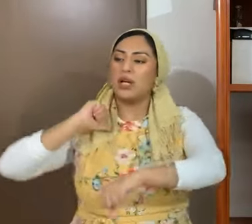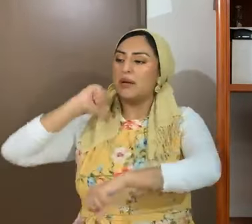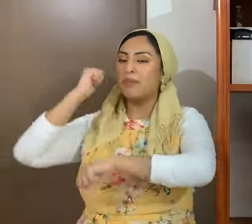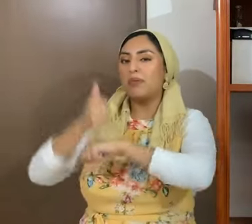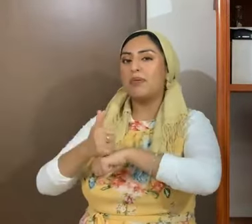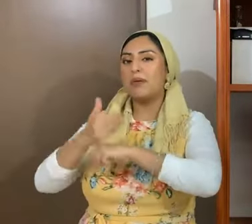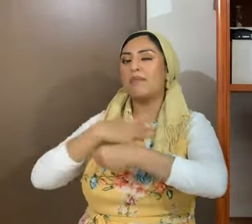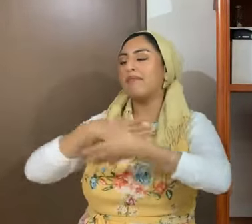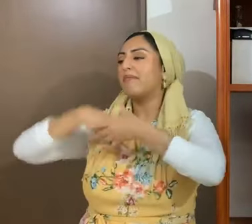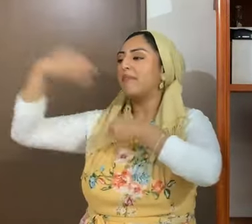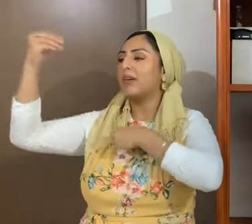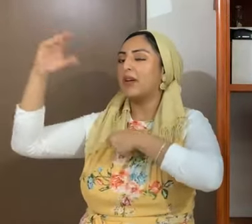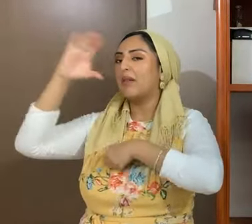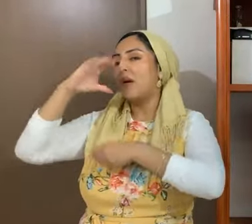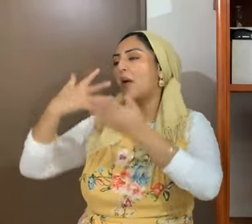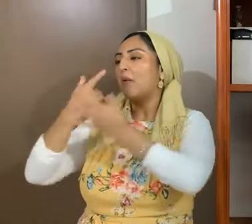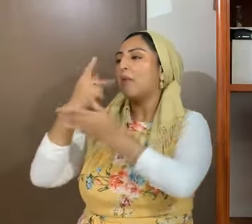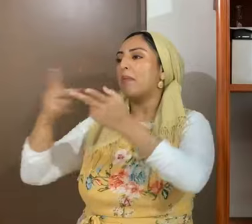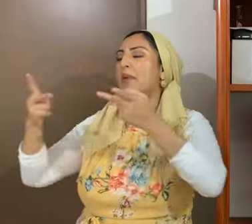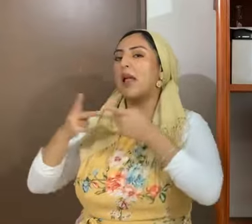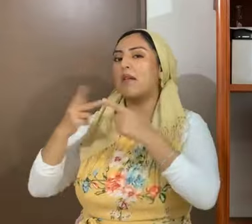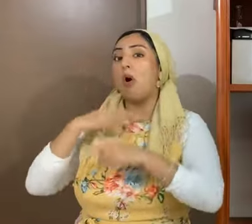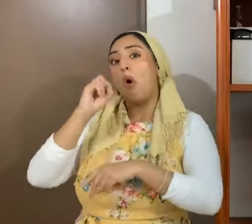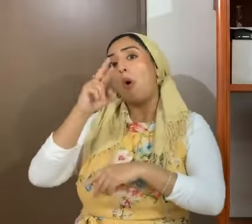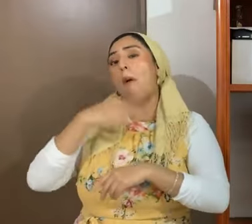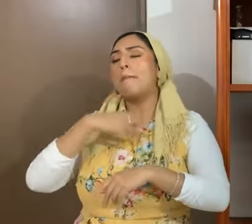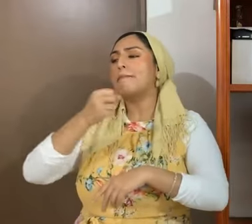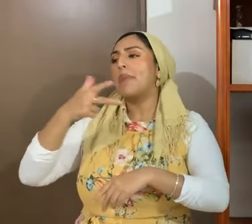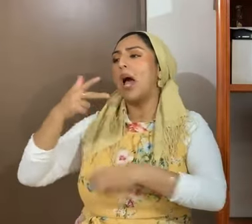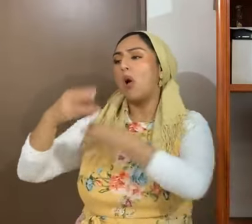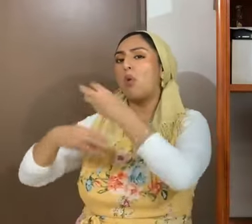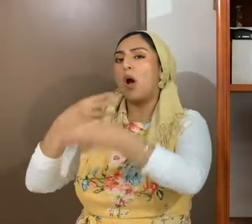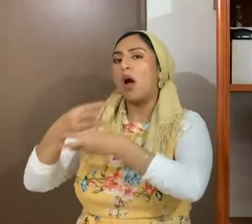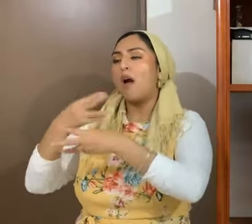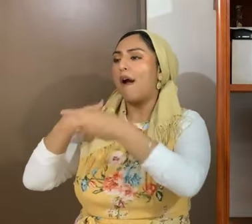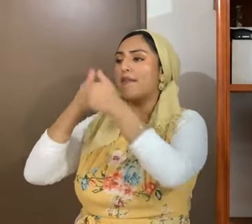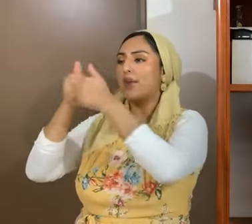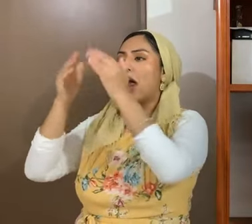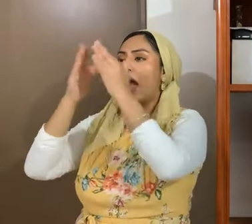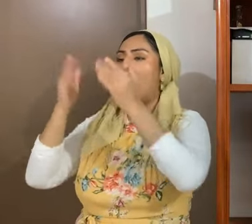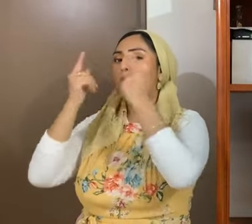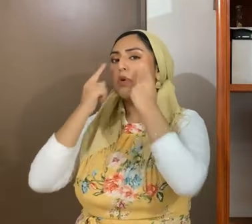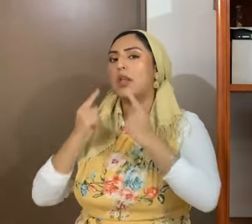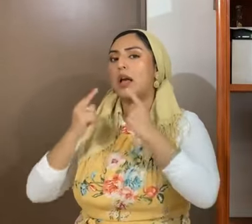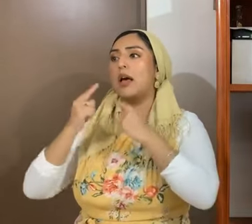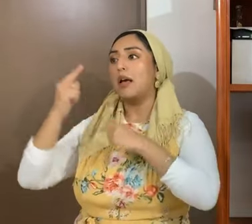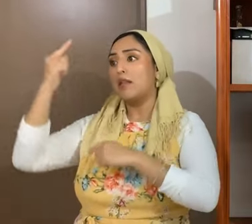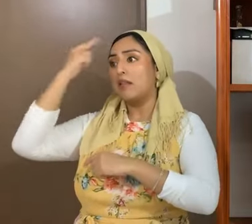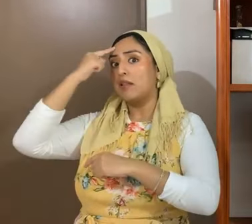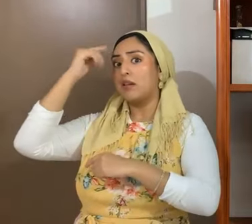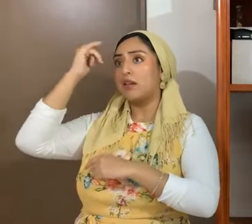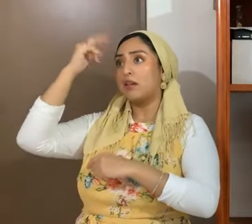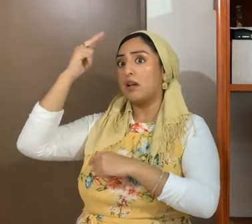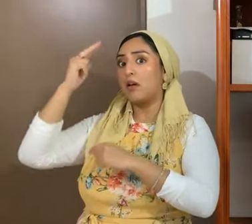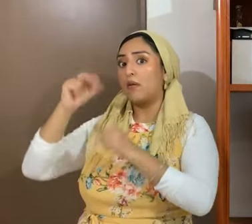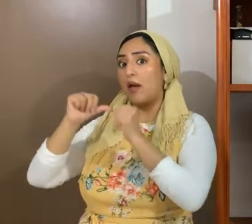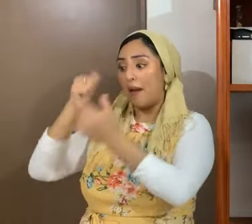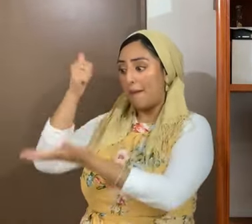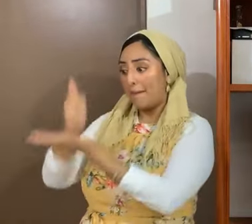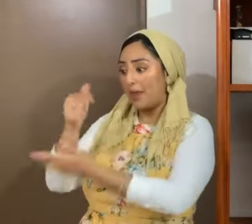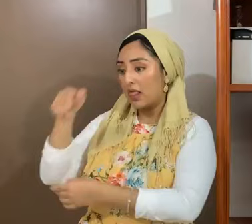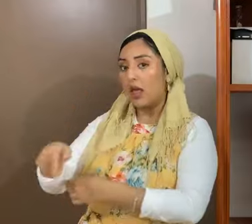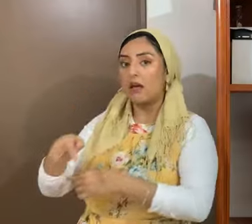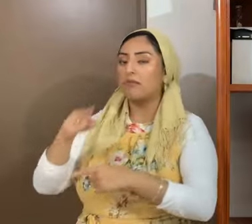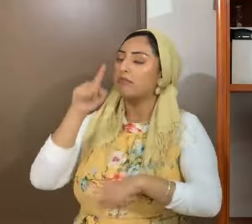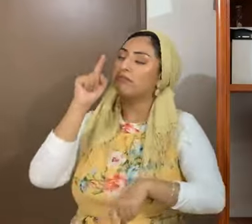yo me voy a otra congregación, o no, yo me voy al mundo, voy a seguir a la casa de Judá, voy a hacer esto, y piensan que el Eterno todavía los va a escuchar.